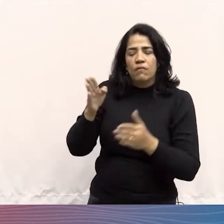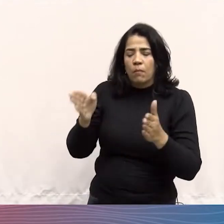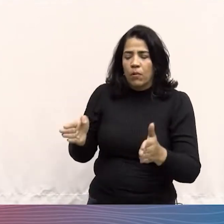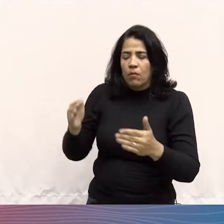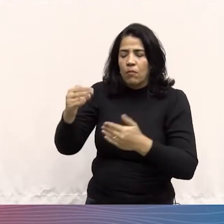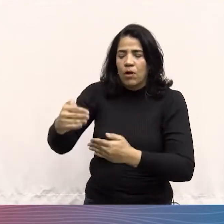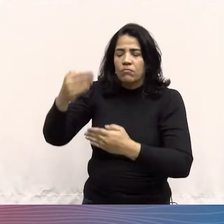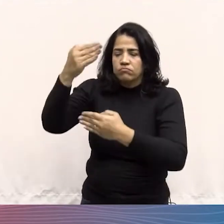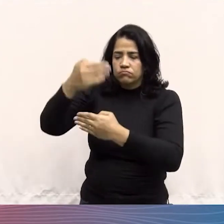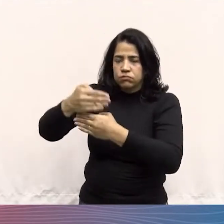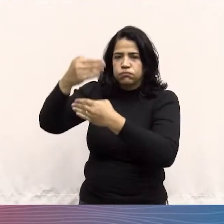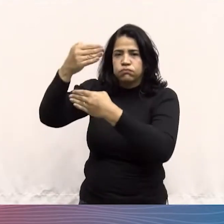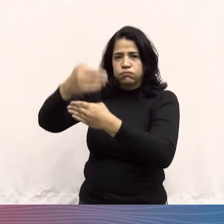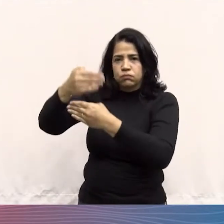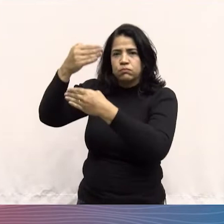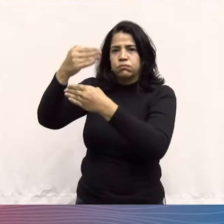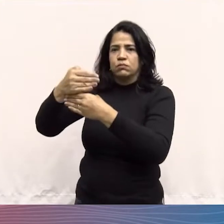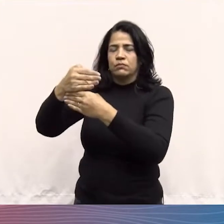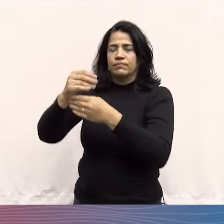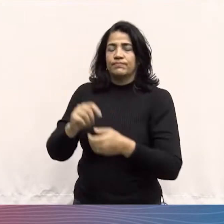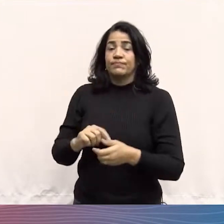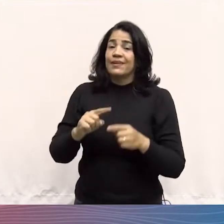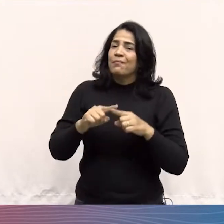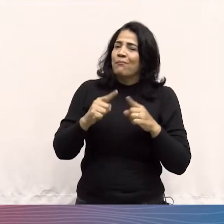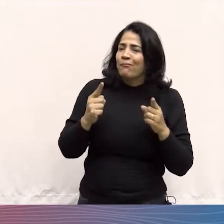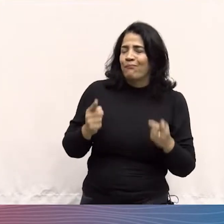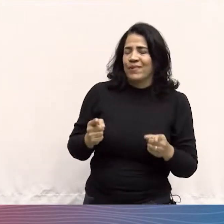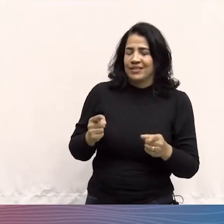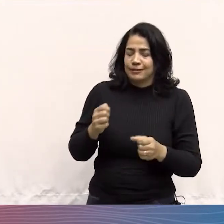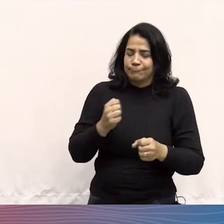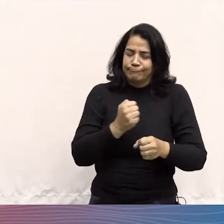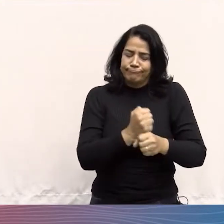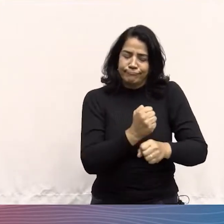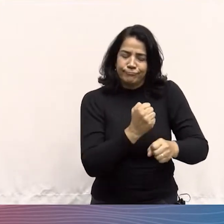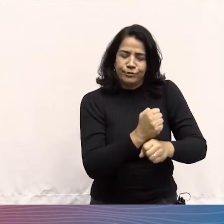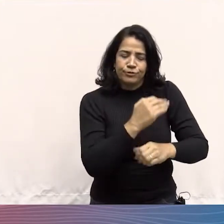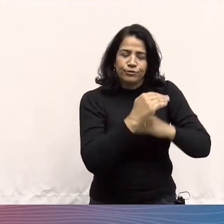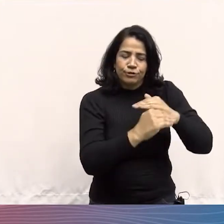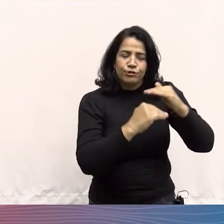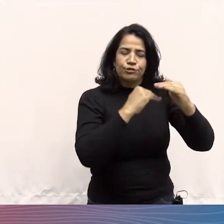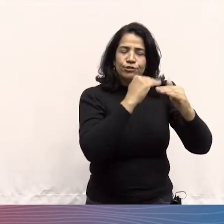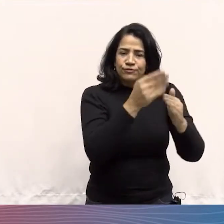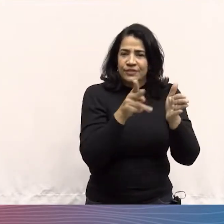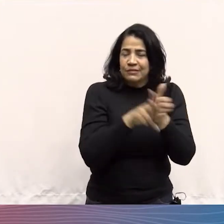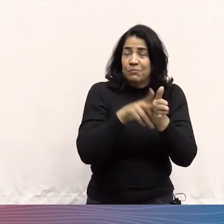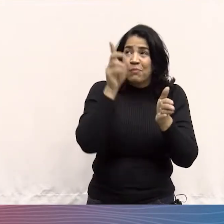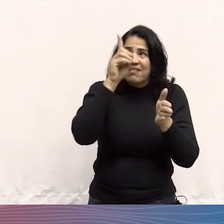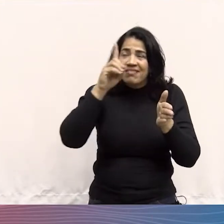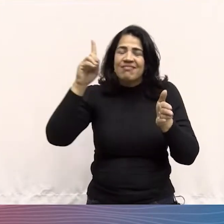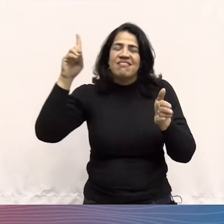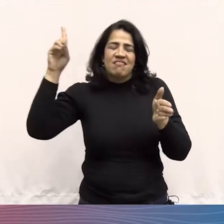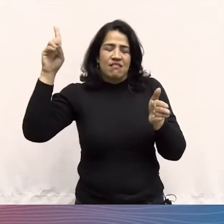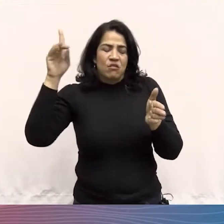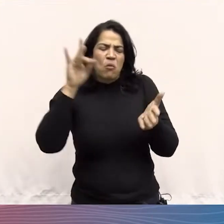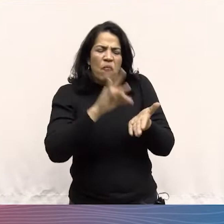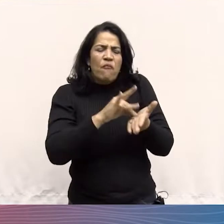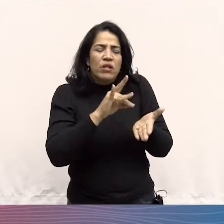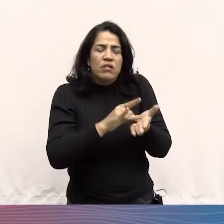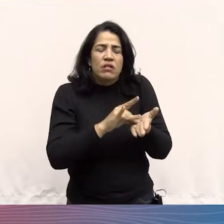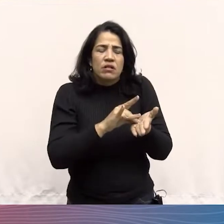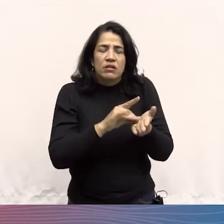E a edificação de Deus, que é genuína, a verdadeira, é uma edificação com pedras.